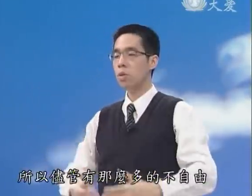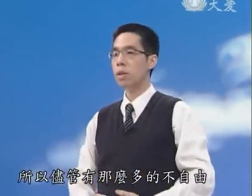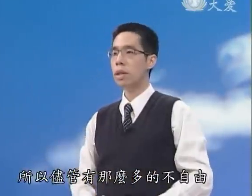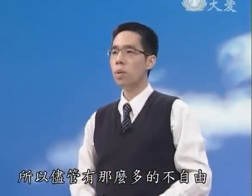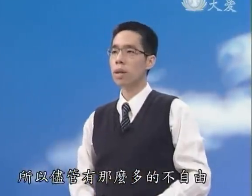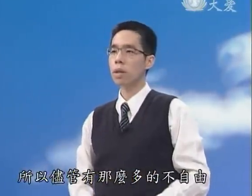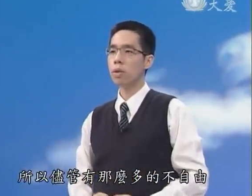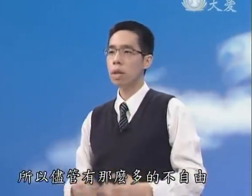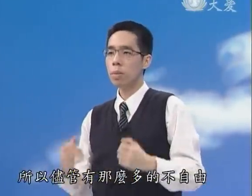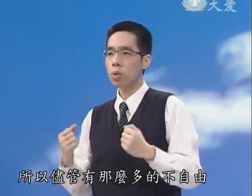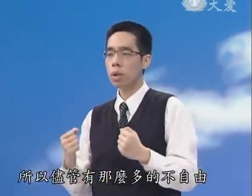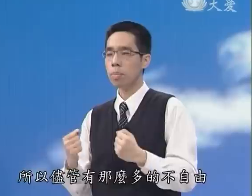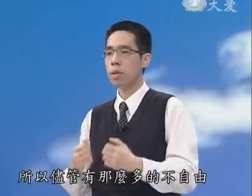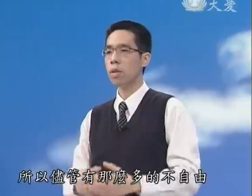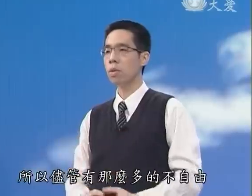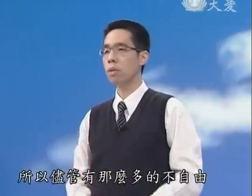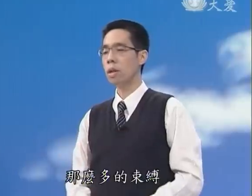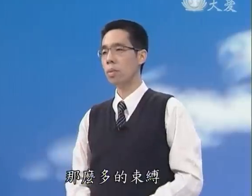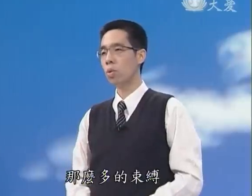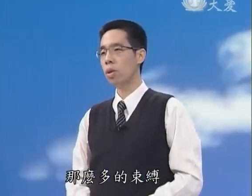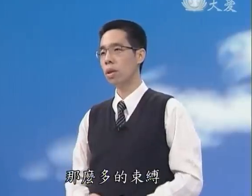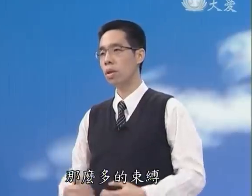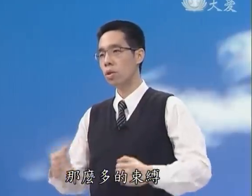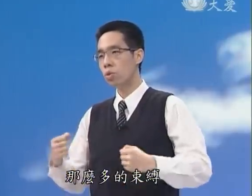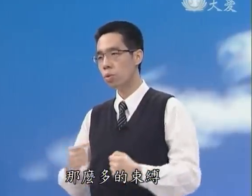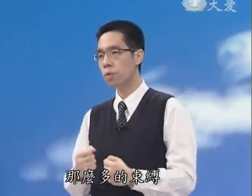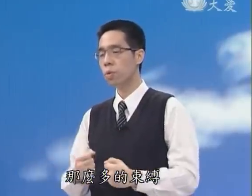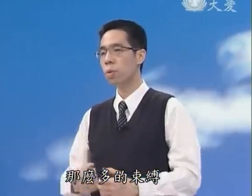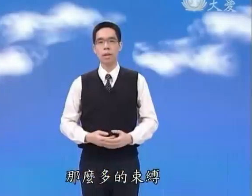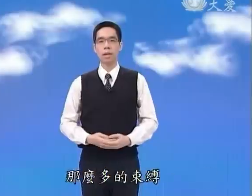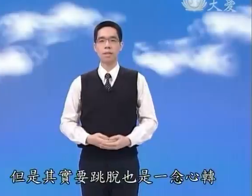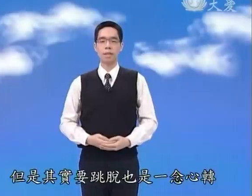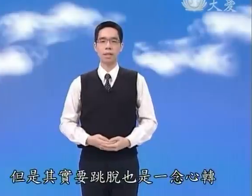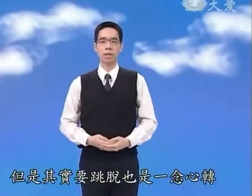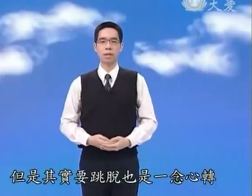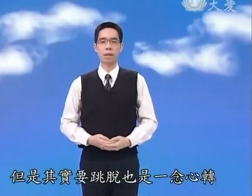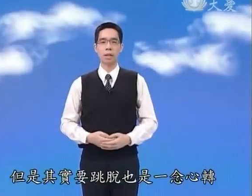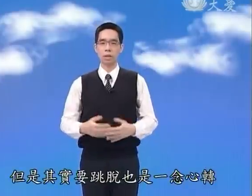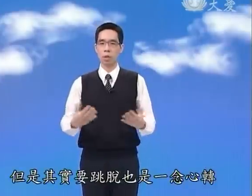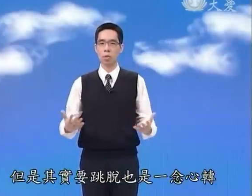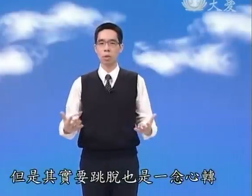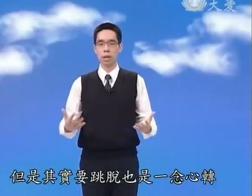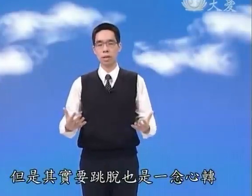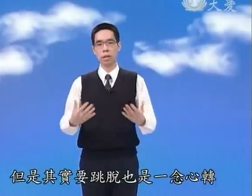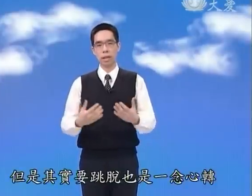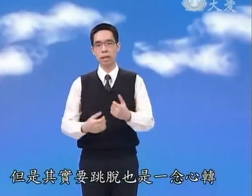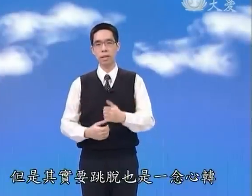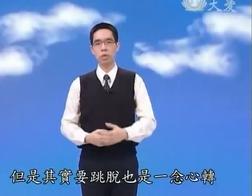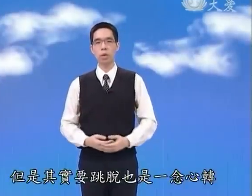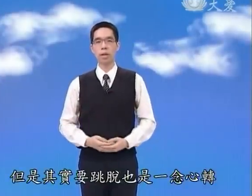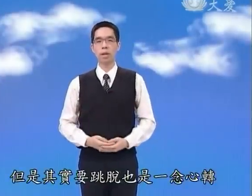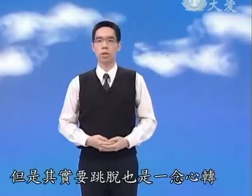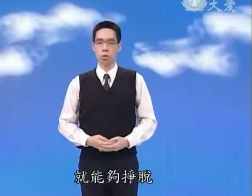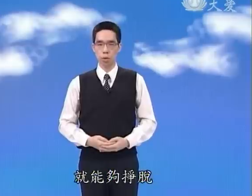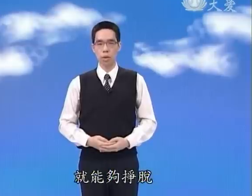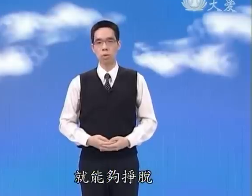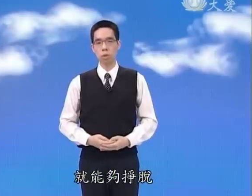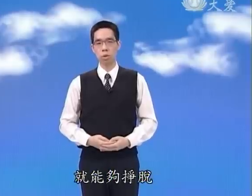所以尽管有那么多的不自由，那么多的束缚，但是其实要跳脱也是一念心转就能够挣